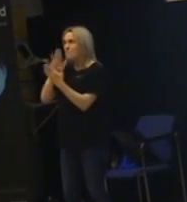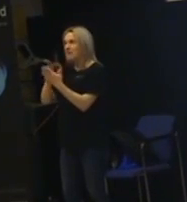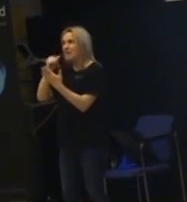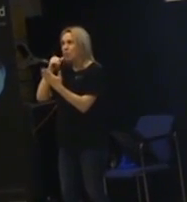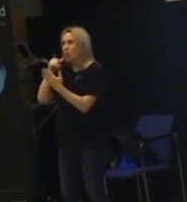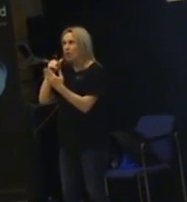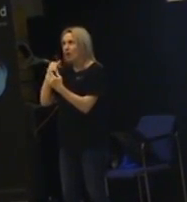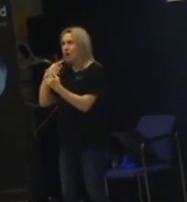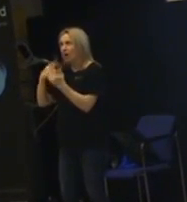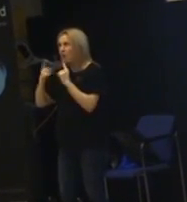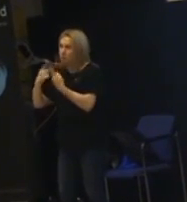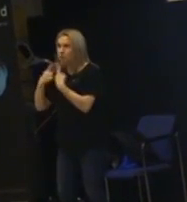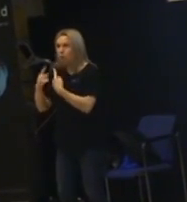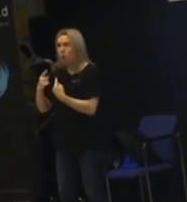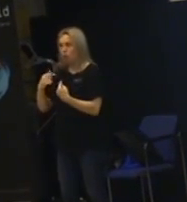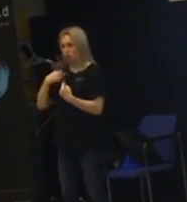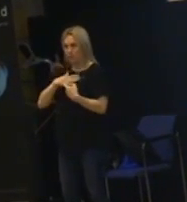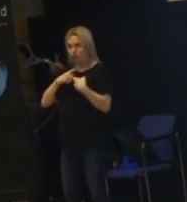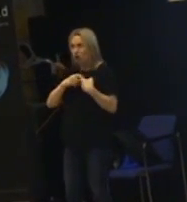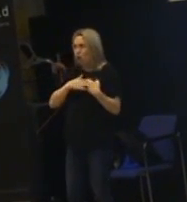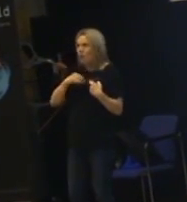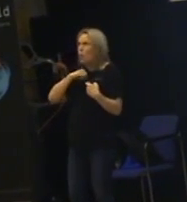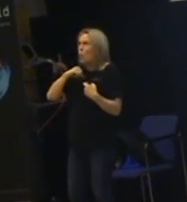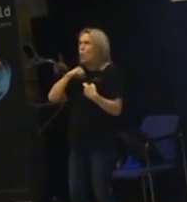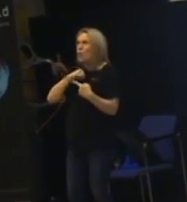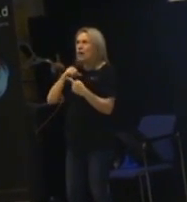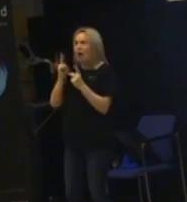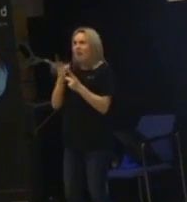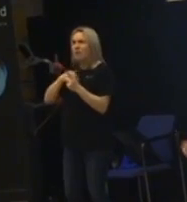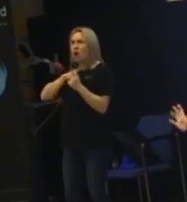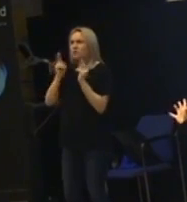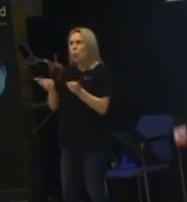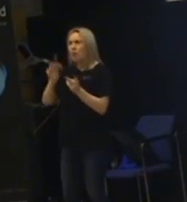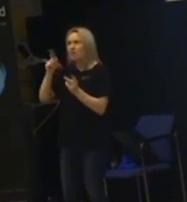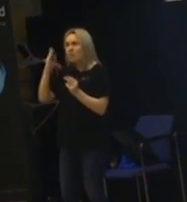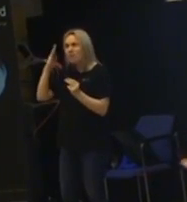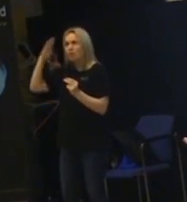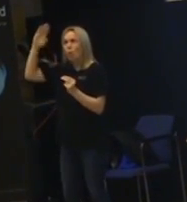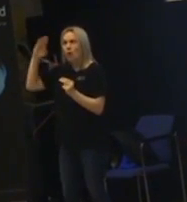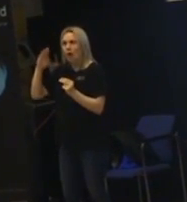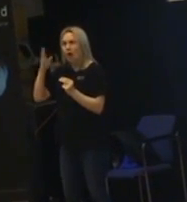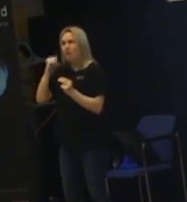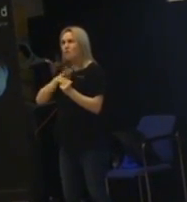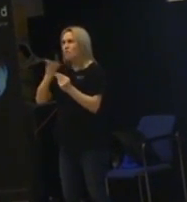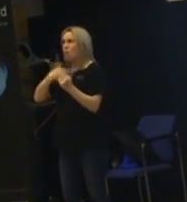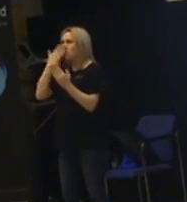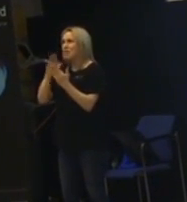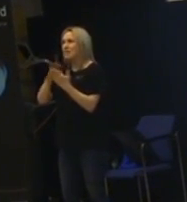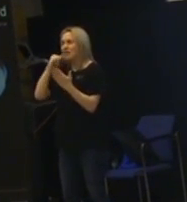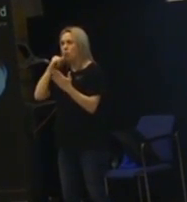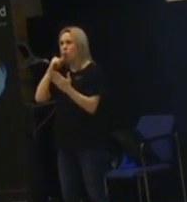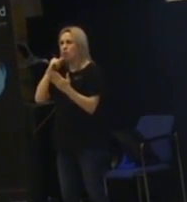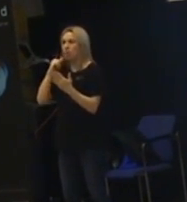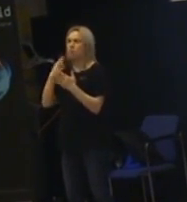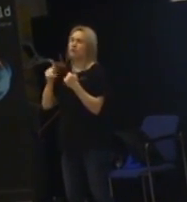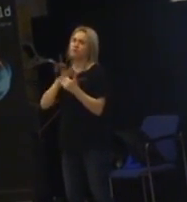skrattade min syster och jag. För det där ville vi ha. Det är sånt skulle vi ha när vi blev stora så vi kunde prata med varandra via en bildtelefon. Men det fanns ju inte. Det kommer ju aldrig att